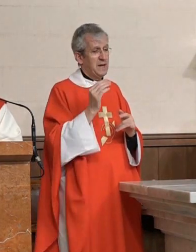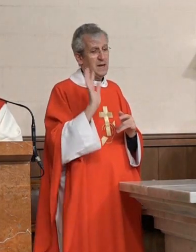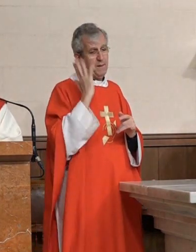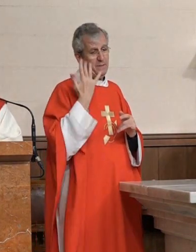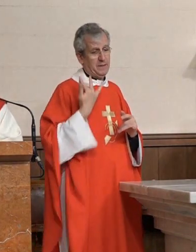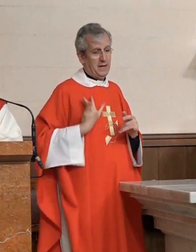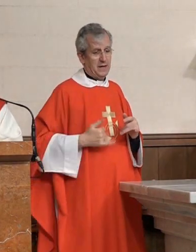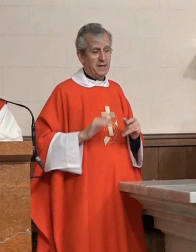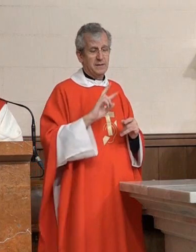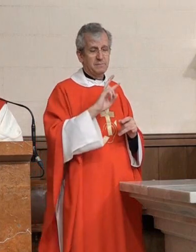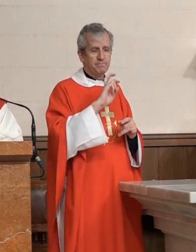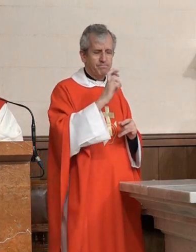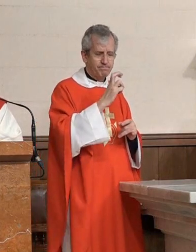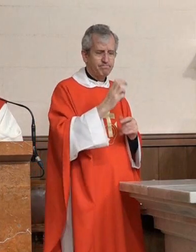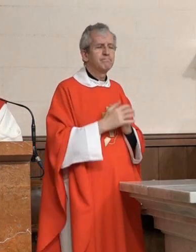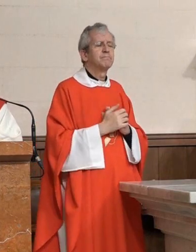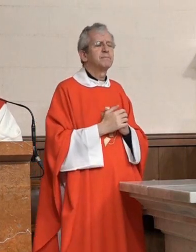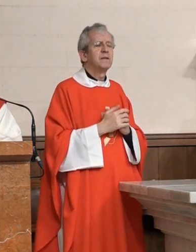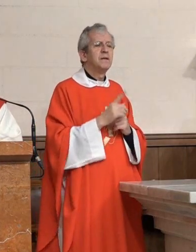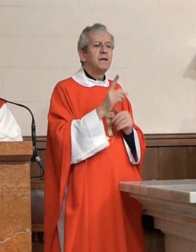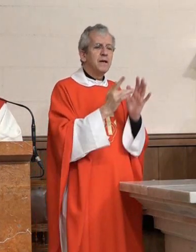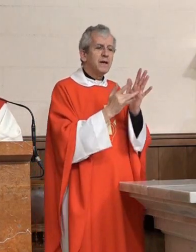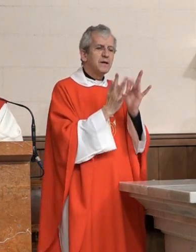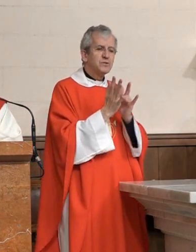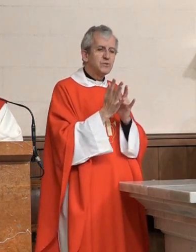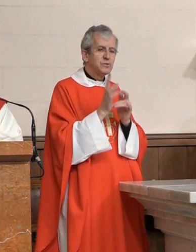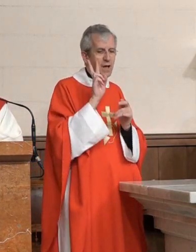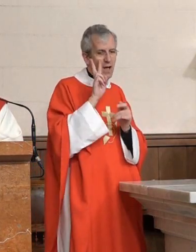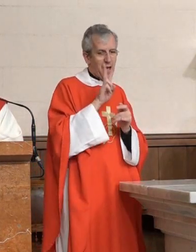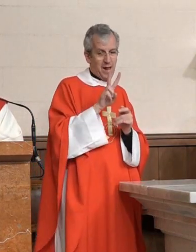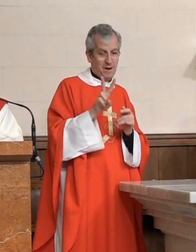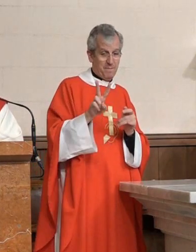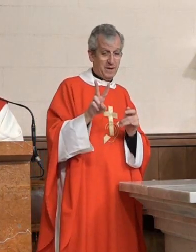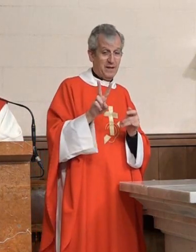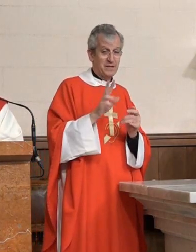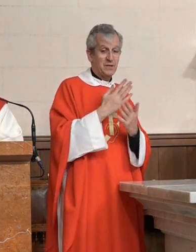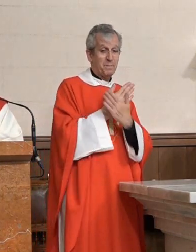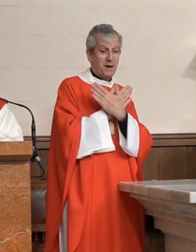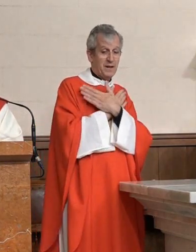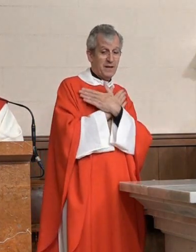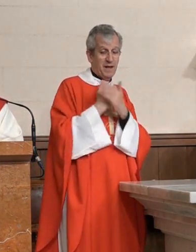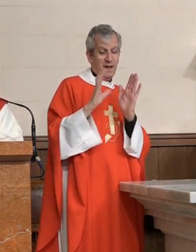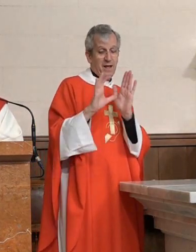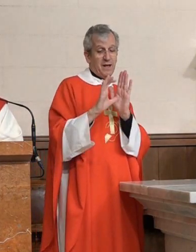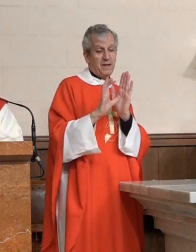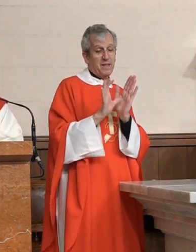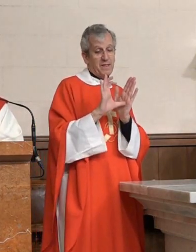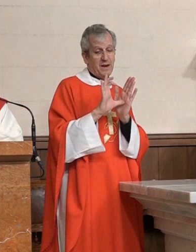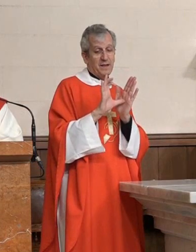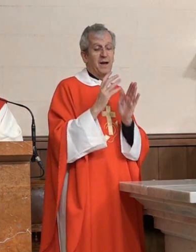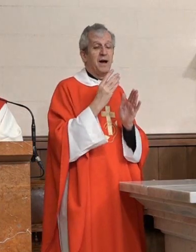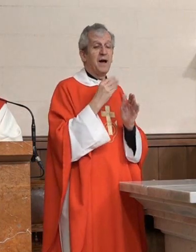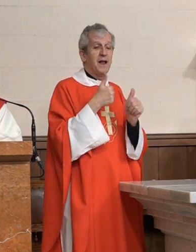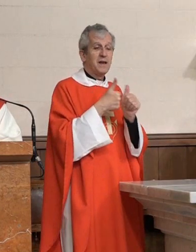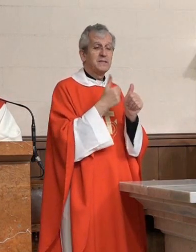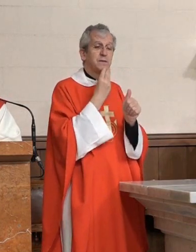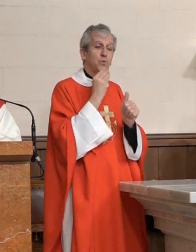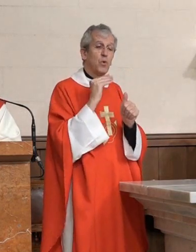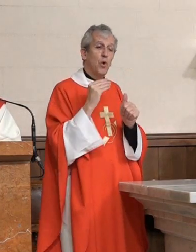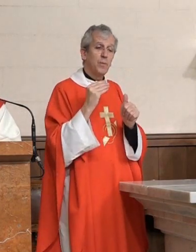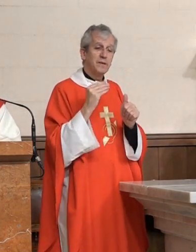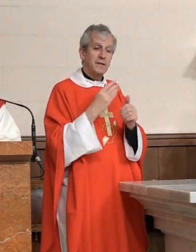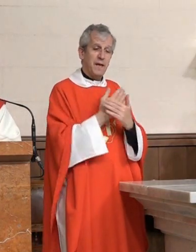la Magdalena. Jesús, al ver a su madre y junto a ella al discípulo que amaba, dijo a su